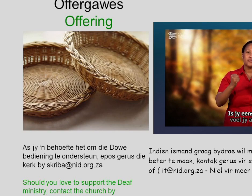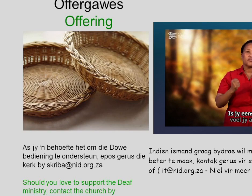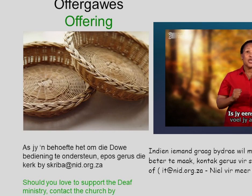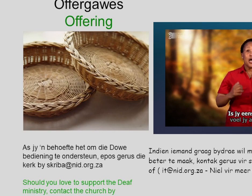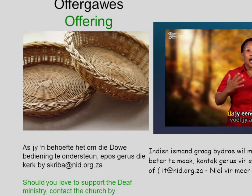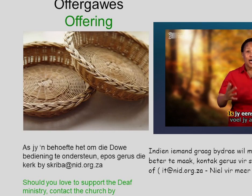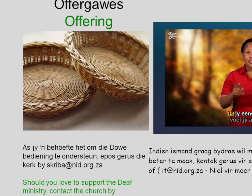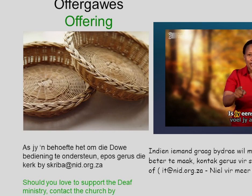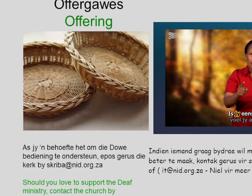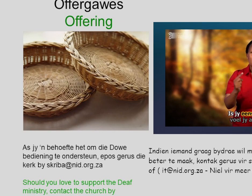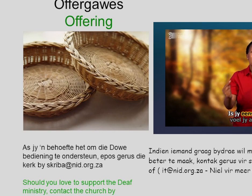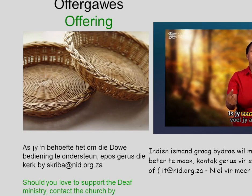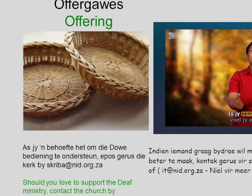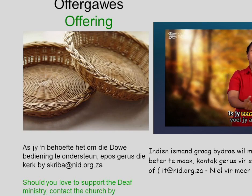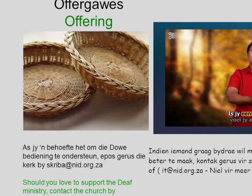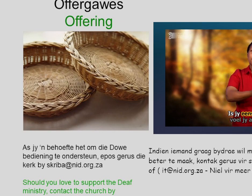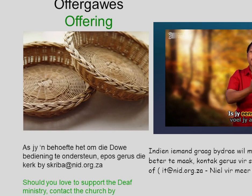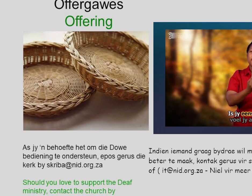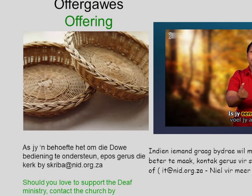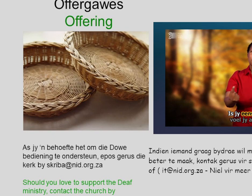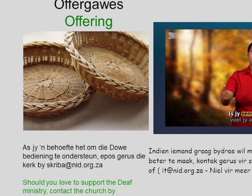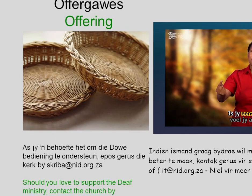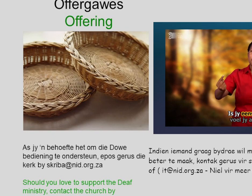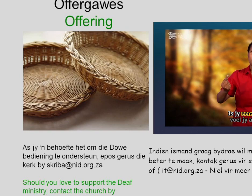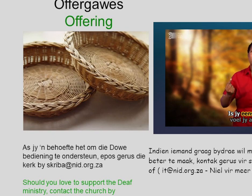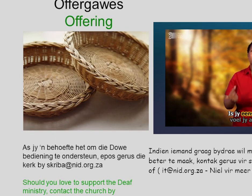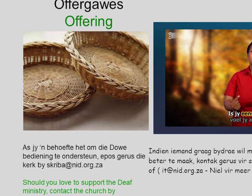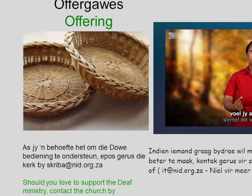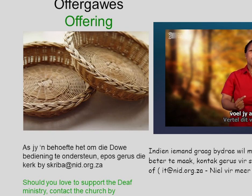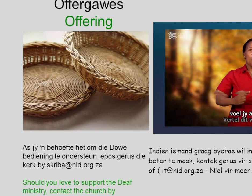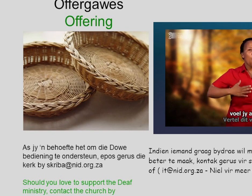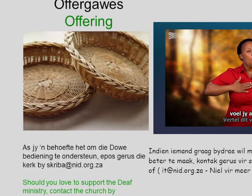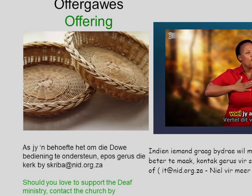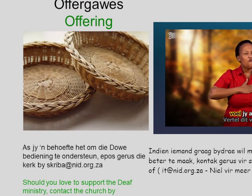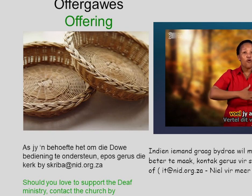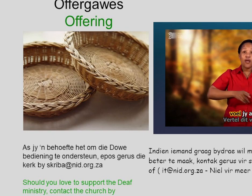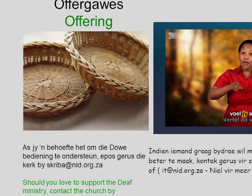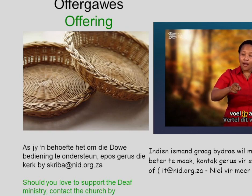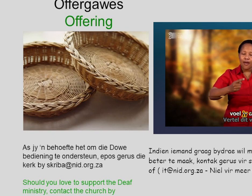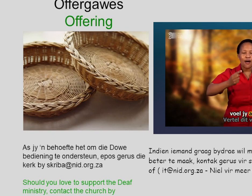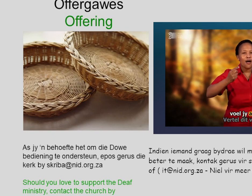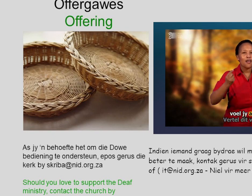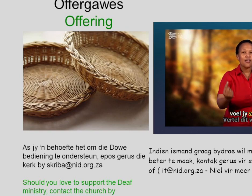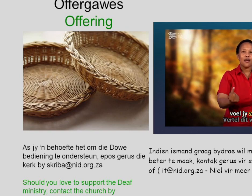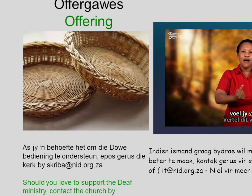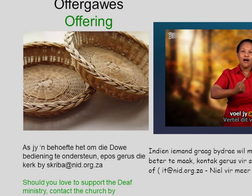Enkel? Is jy eensaam? Voel jy alleen?